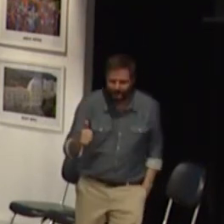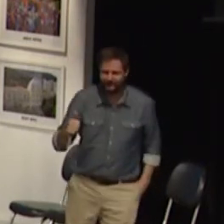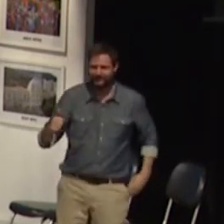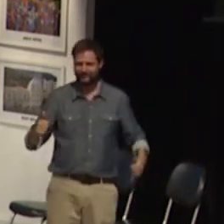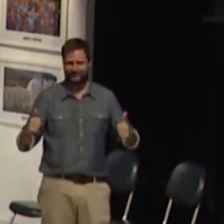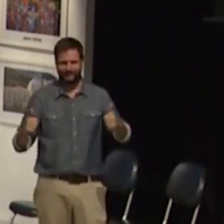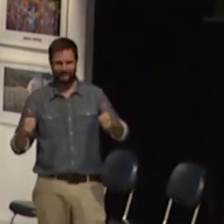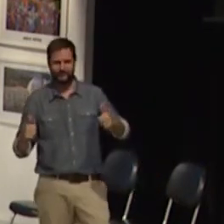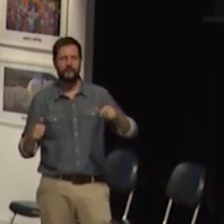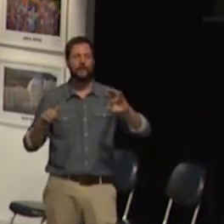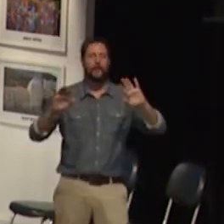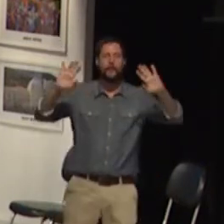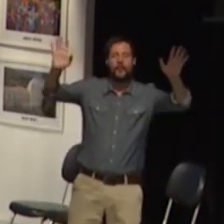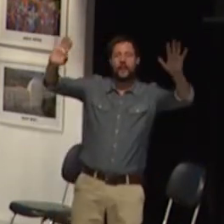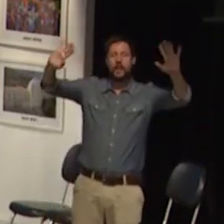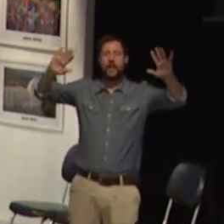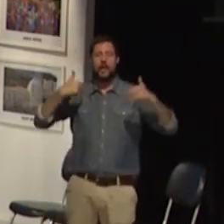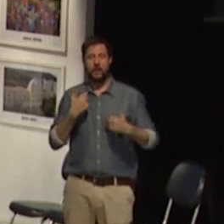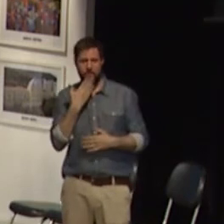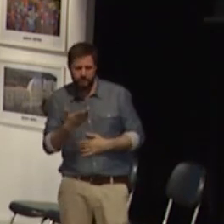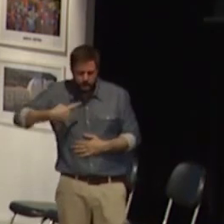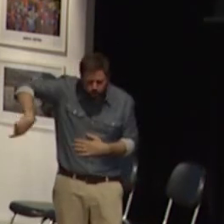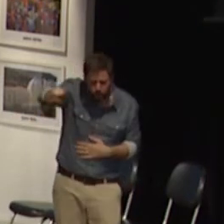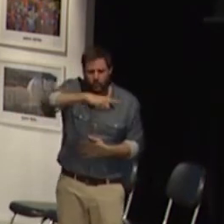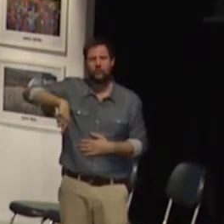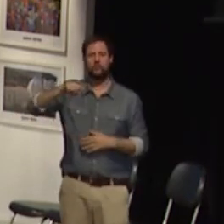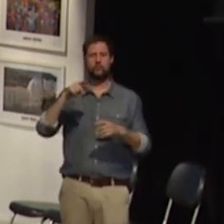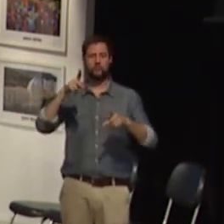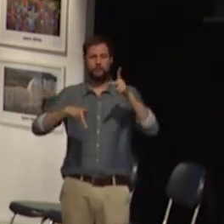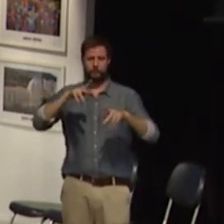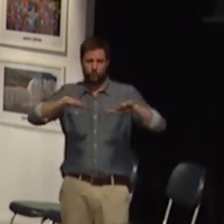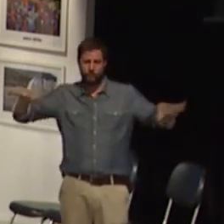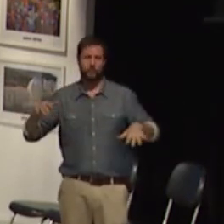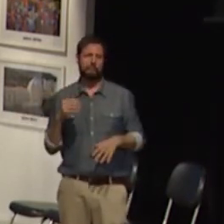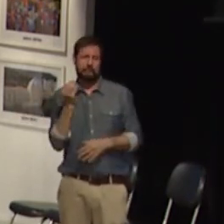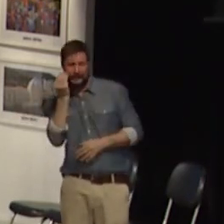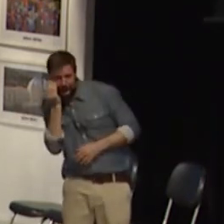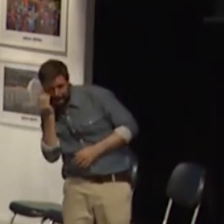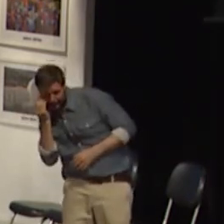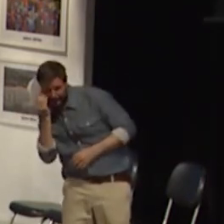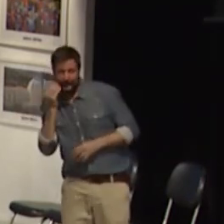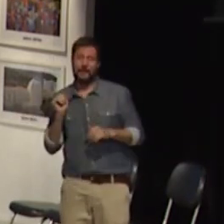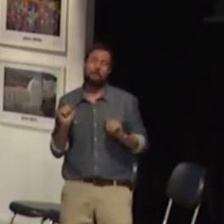muito obrigada a vocês, mas eu quero pedir a todos vocês, ao público, para